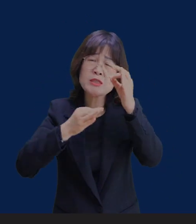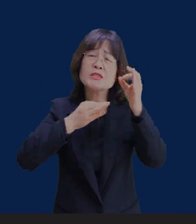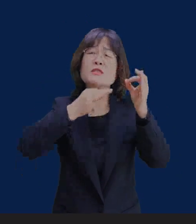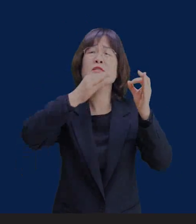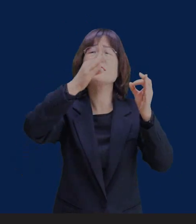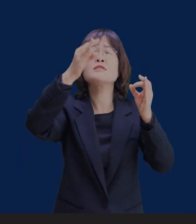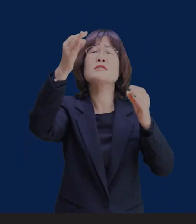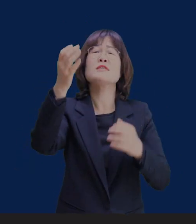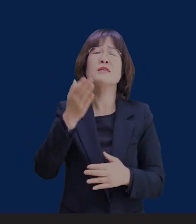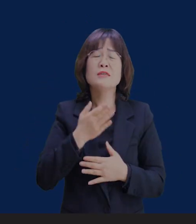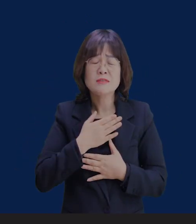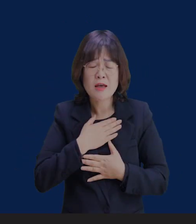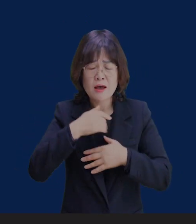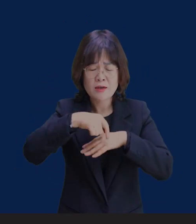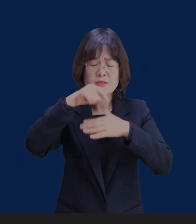주를